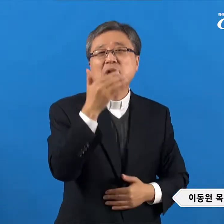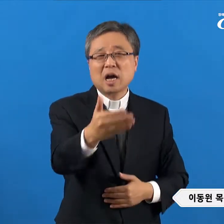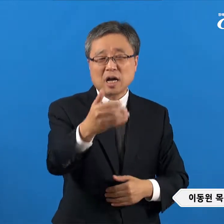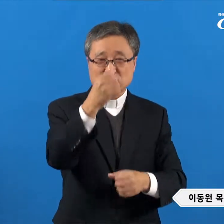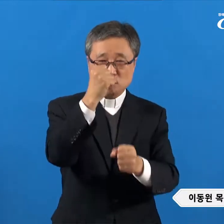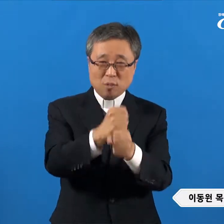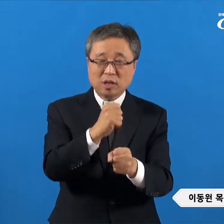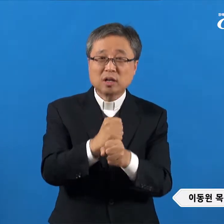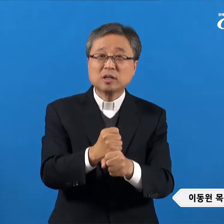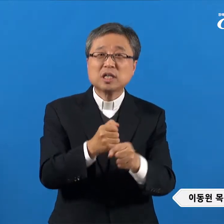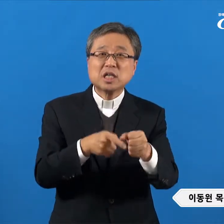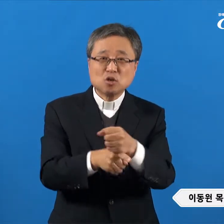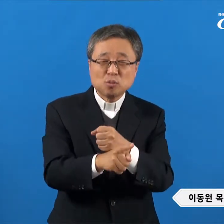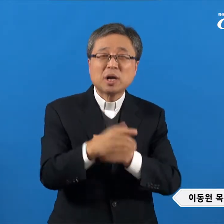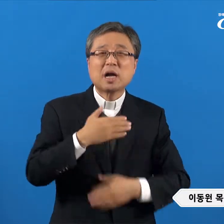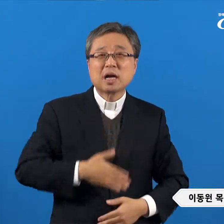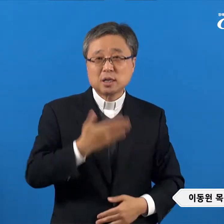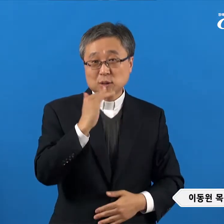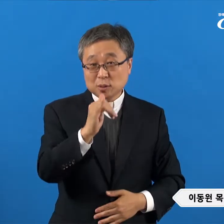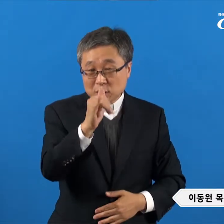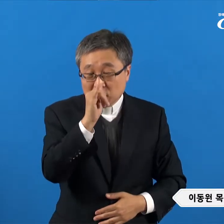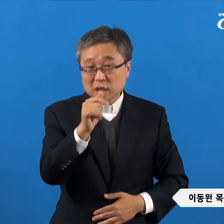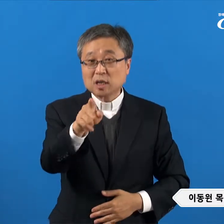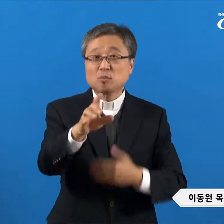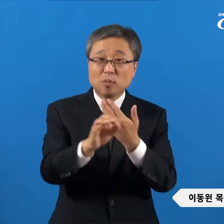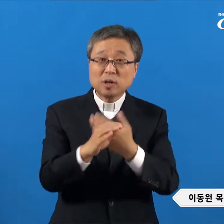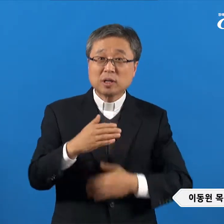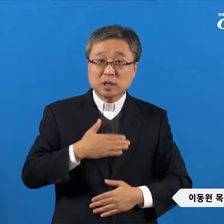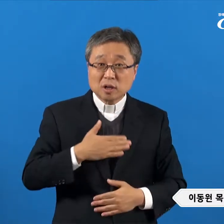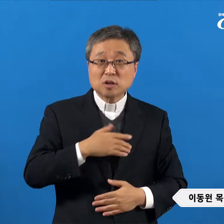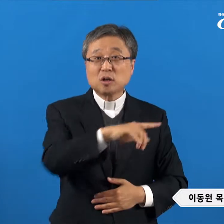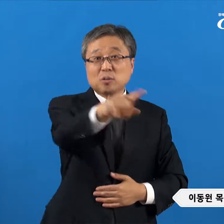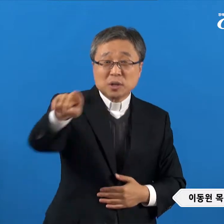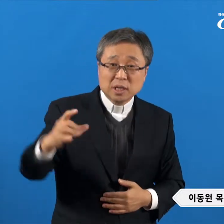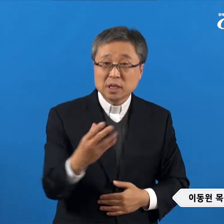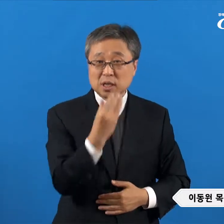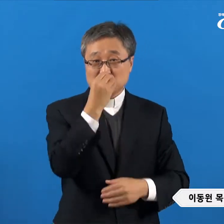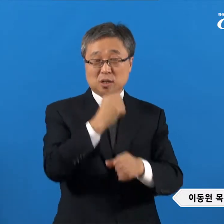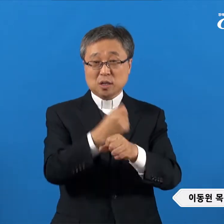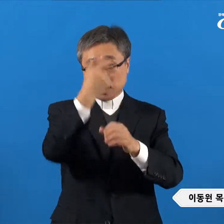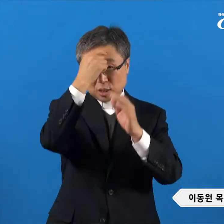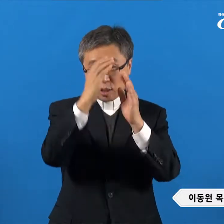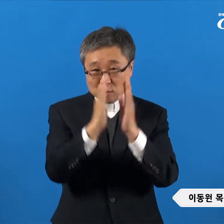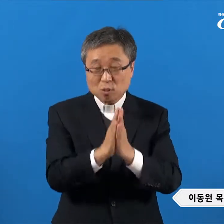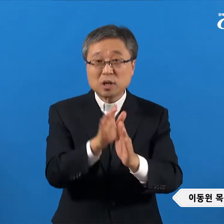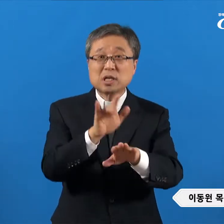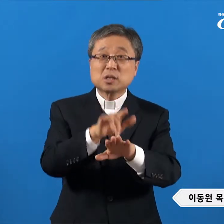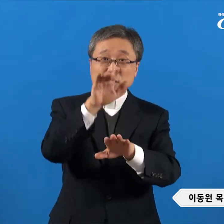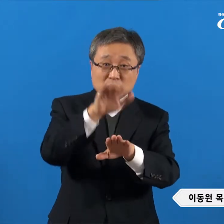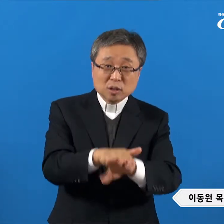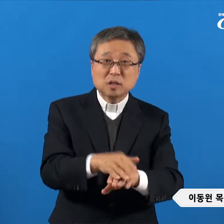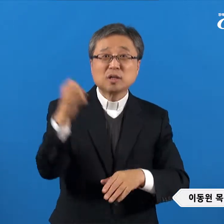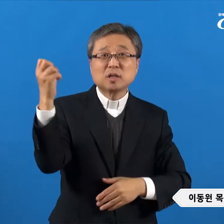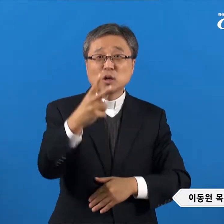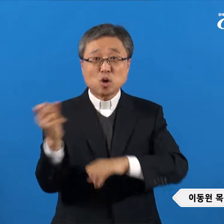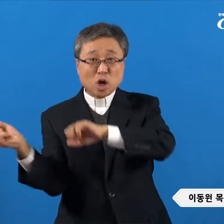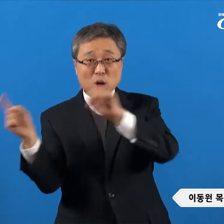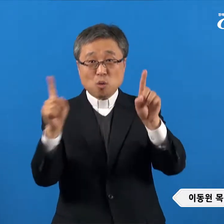원인임을 알 수가 있습니다. 그러므로 나는 여러분이 이 거룩한 기도의 습관을 다시 회복하게 되시기를